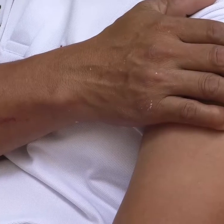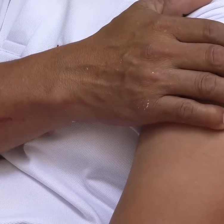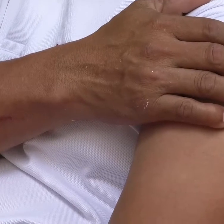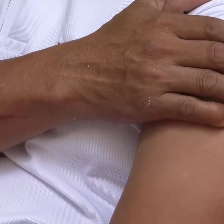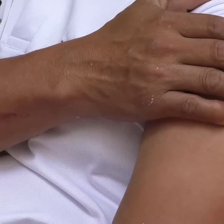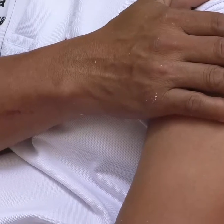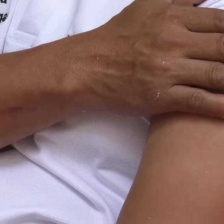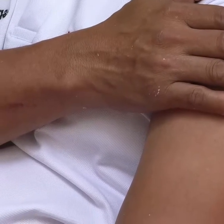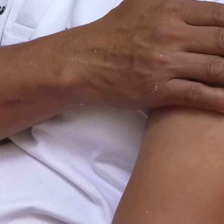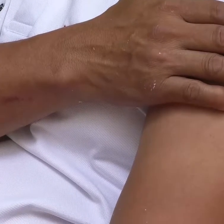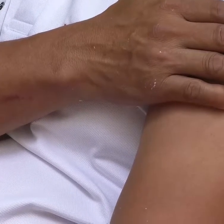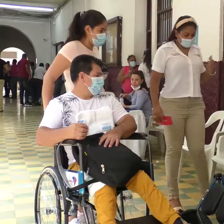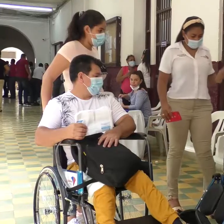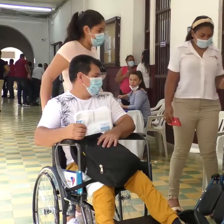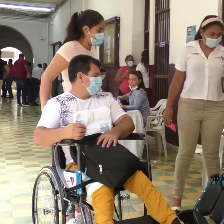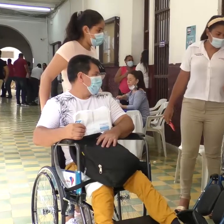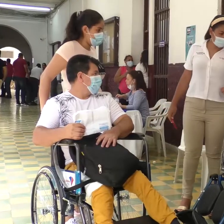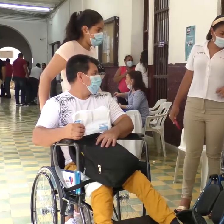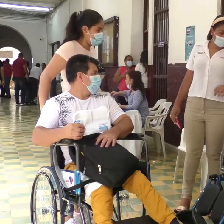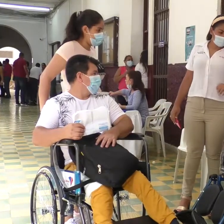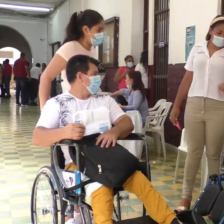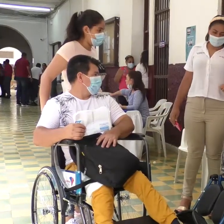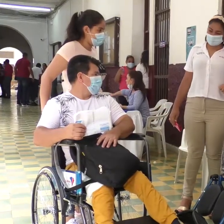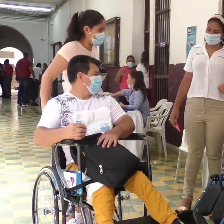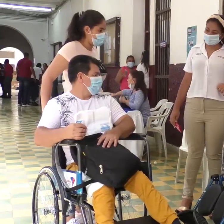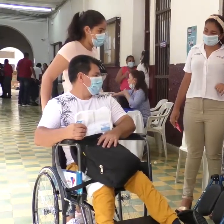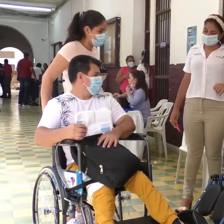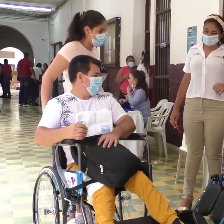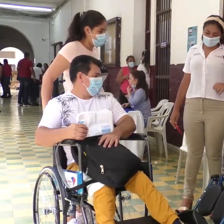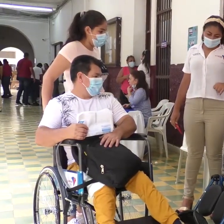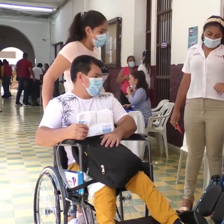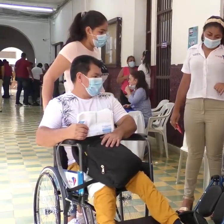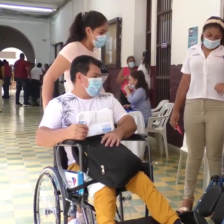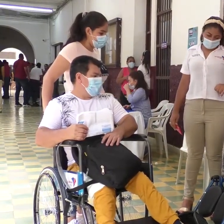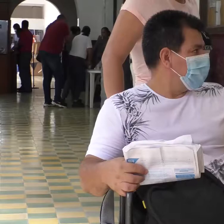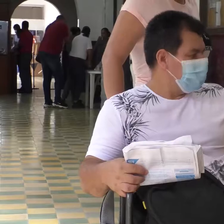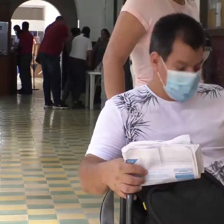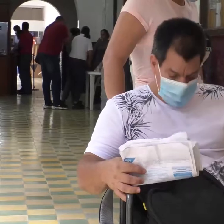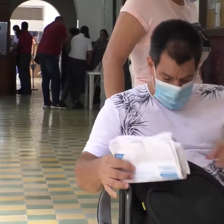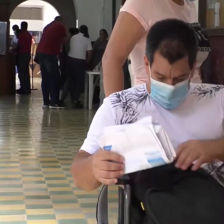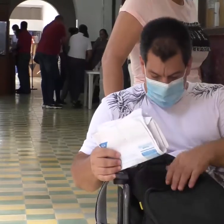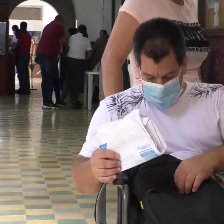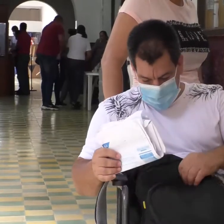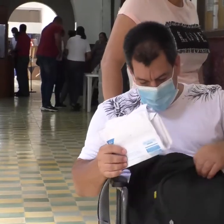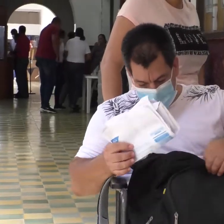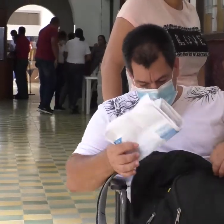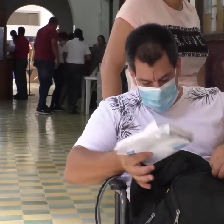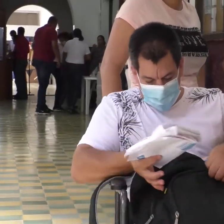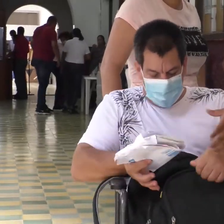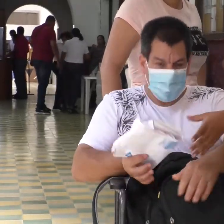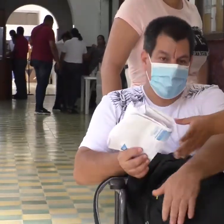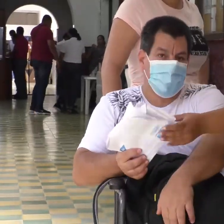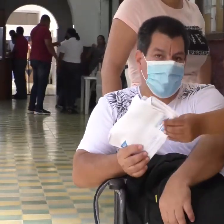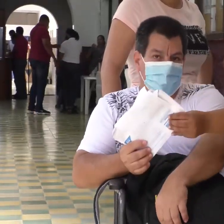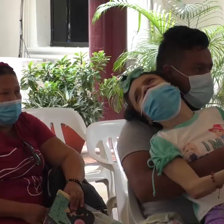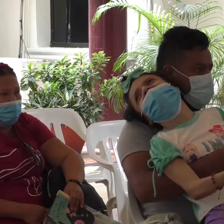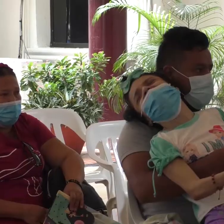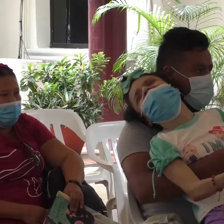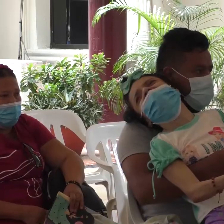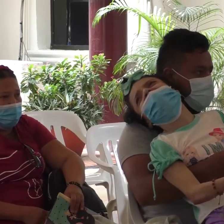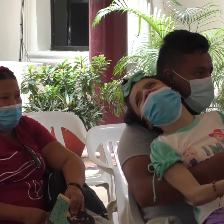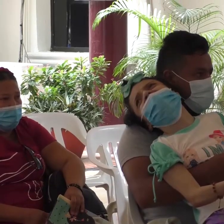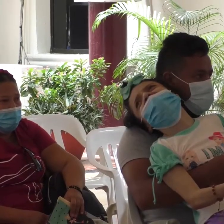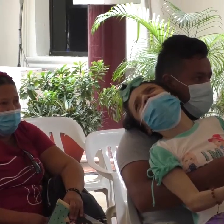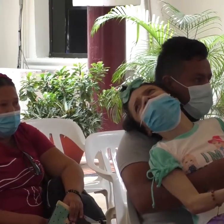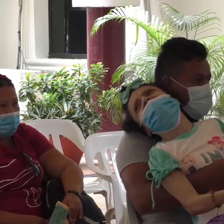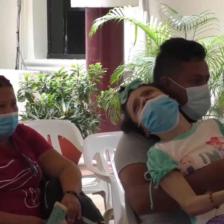466 que lo modifica el 630 por parte del Ministerio de Salud, en donde se priorizan a esos sectores de la